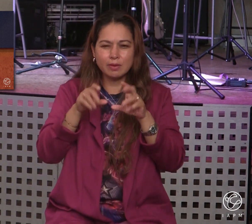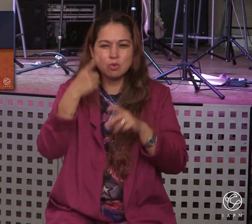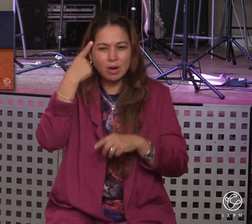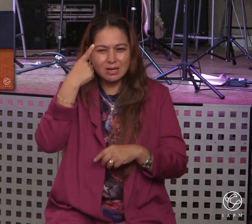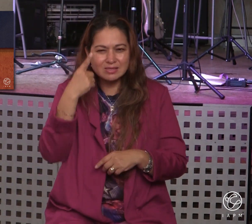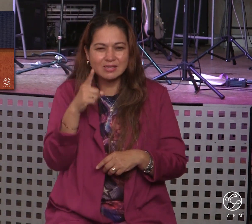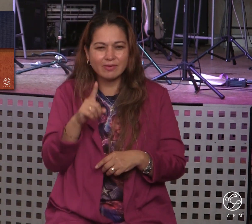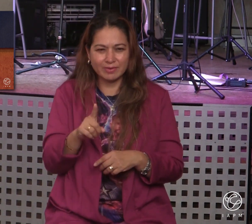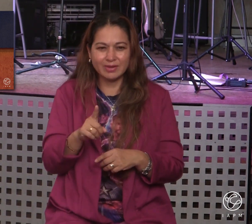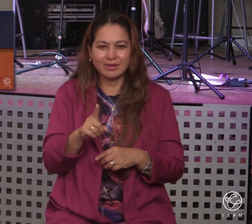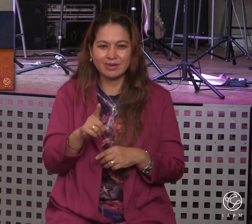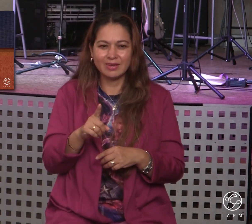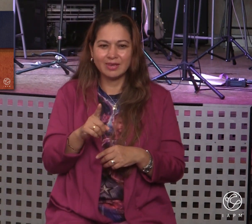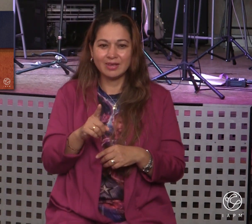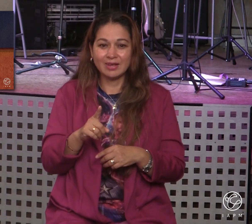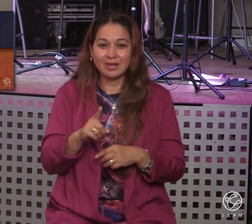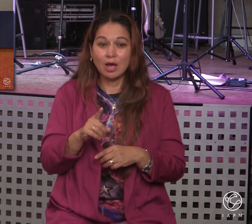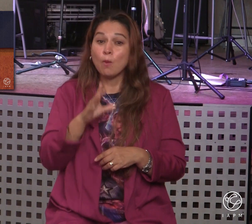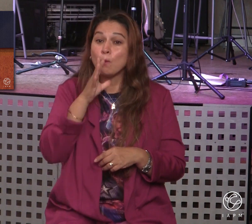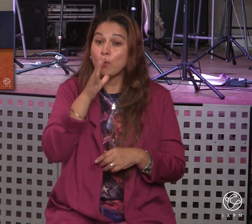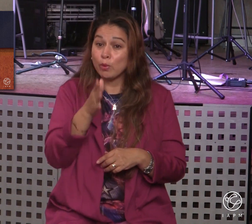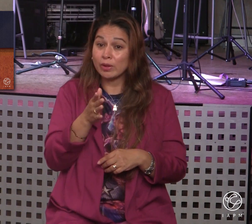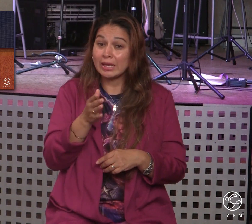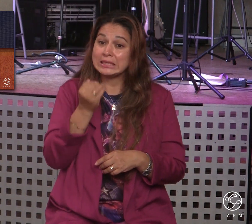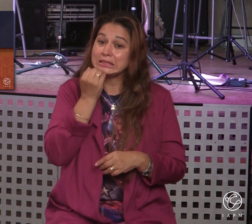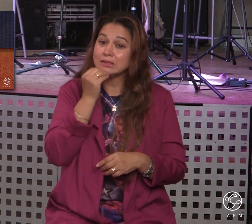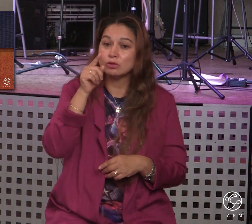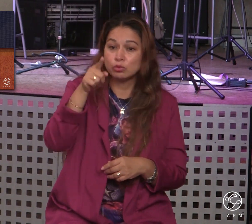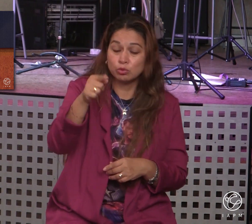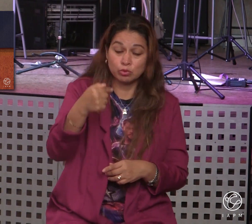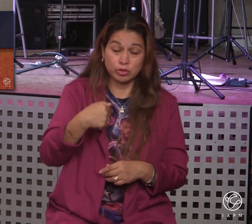Todo lo que tú y yo hablamos se escucha.